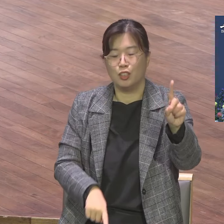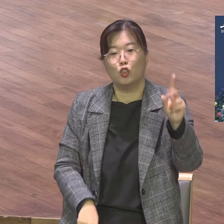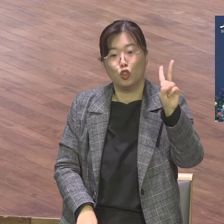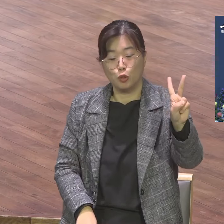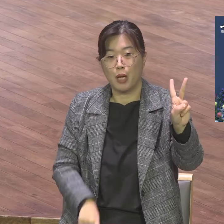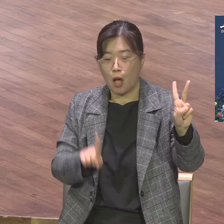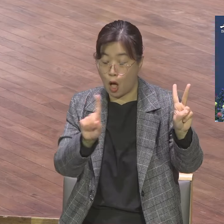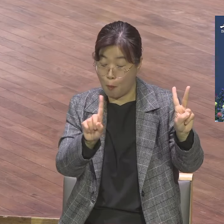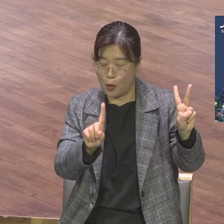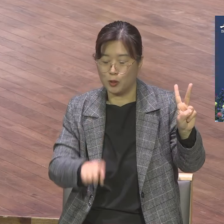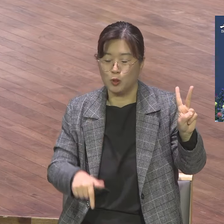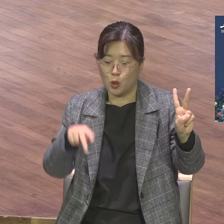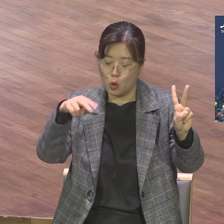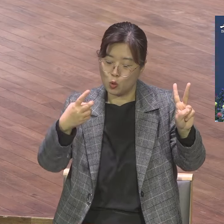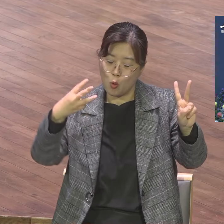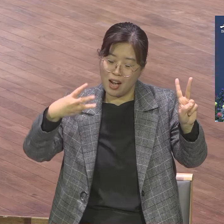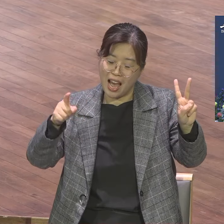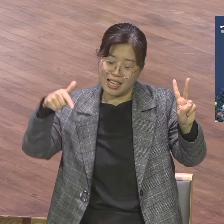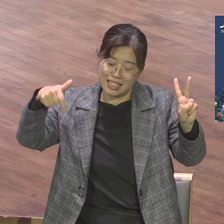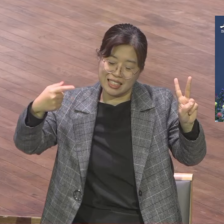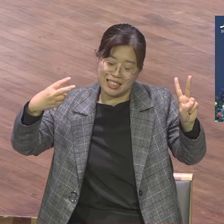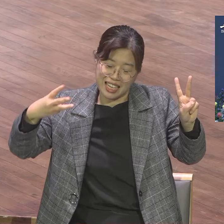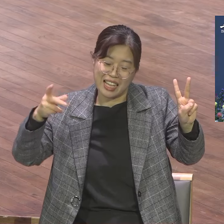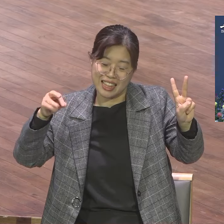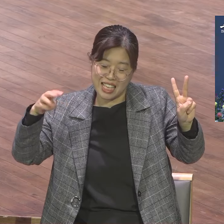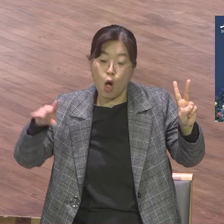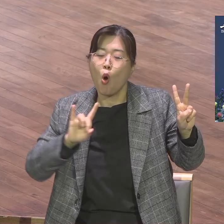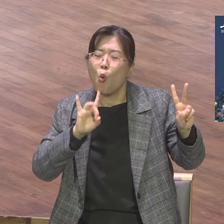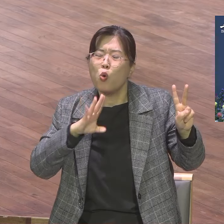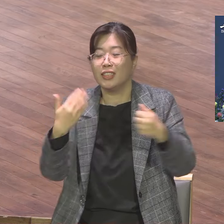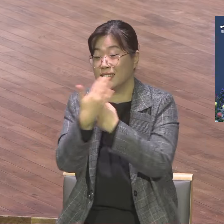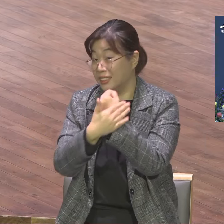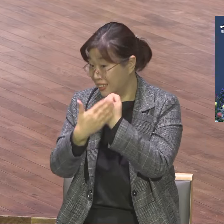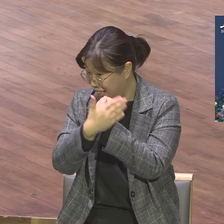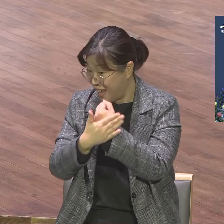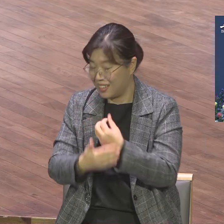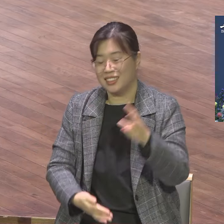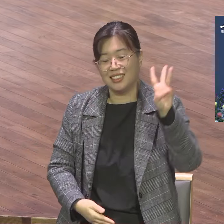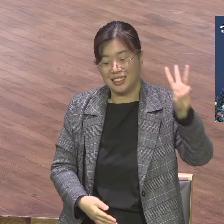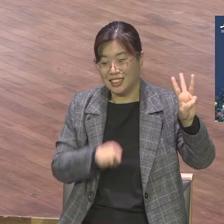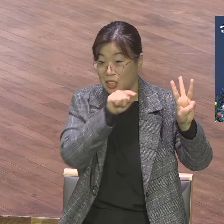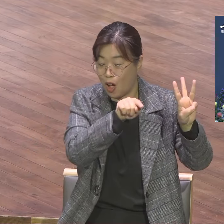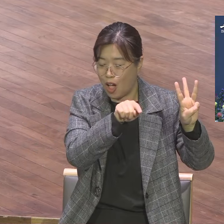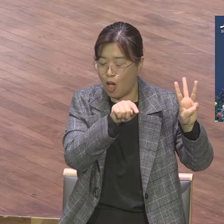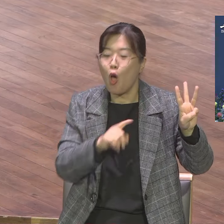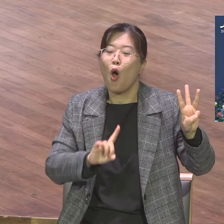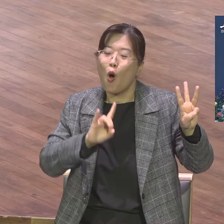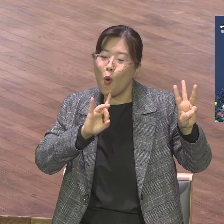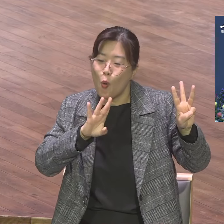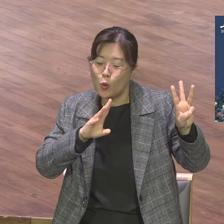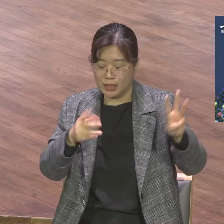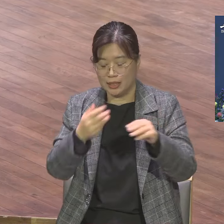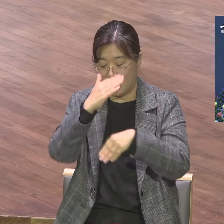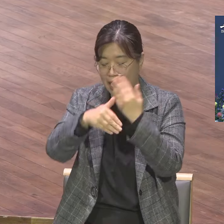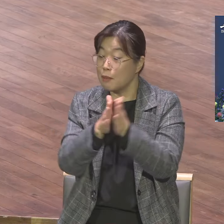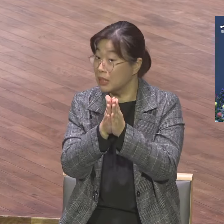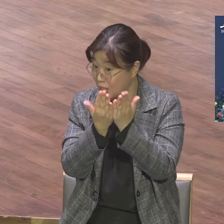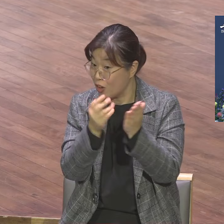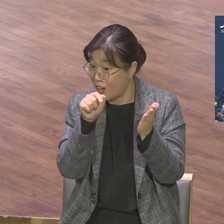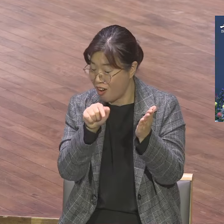솔라 그라티아, 오직 은혜. 솔라 스크립추라, 오직 성경.